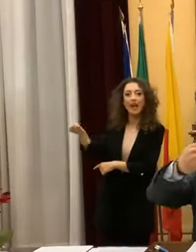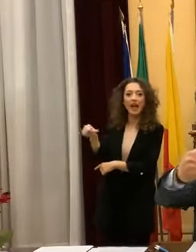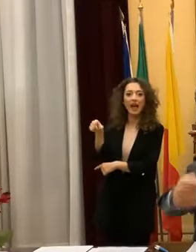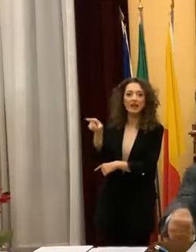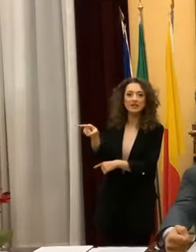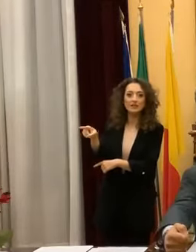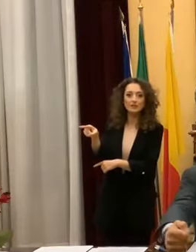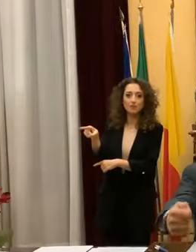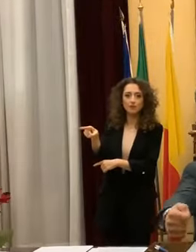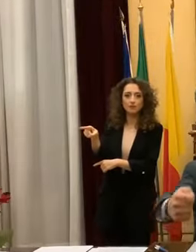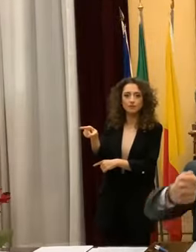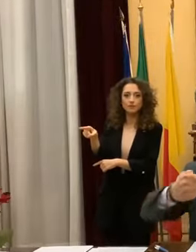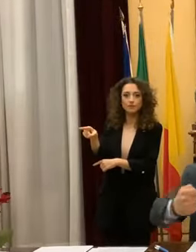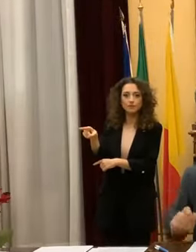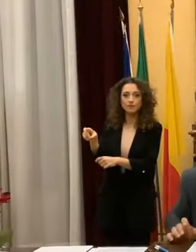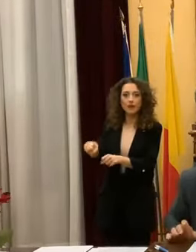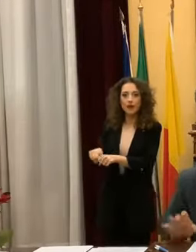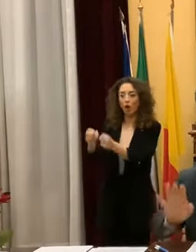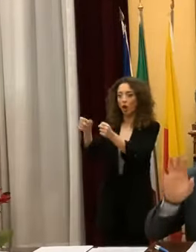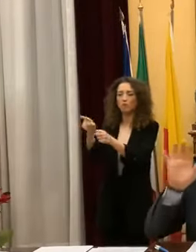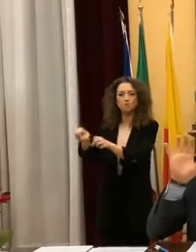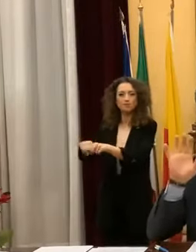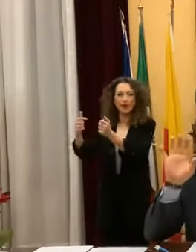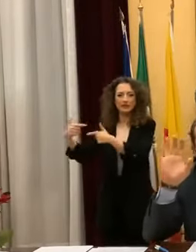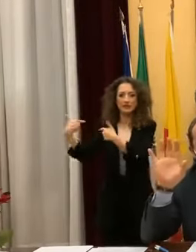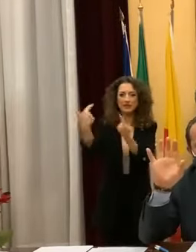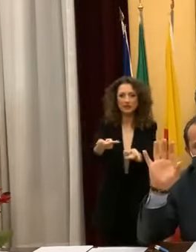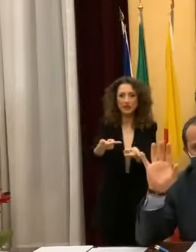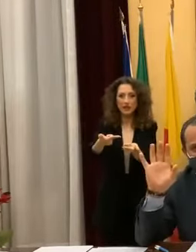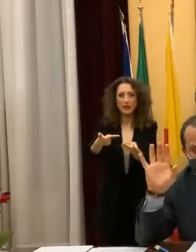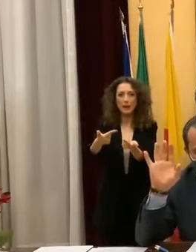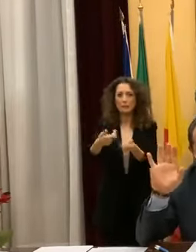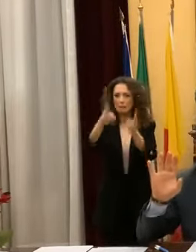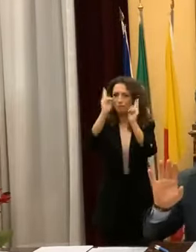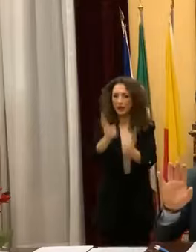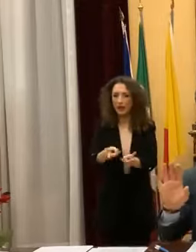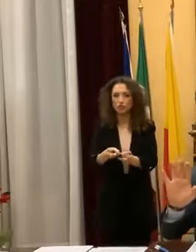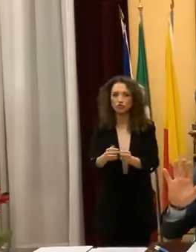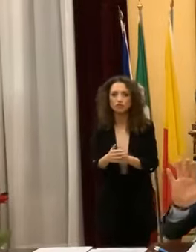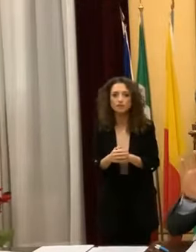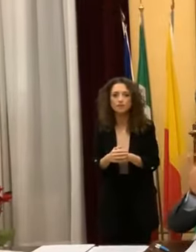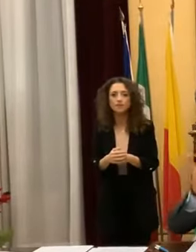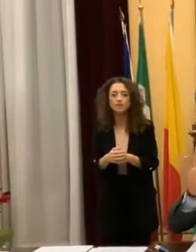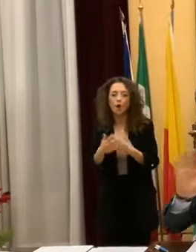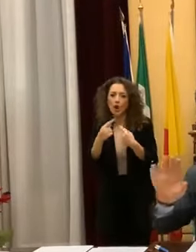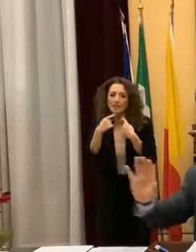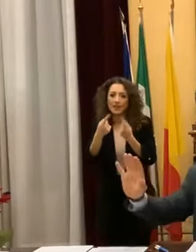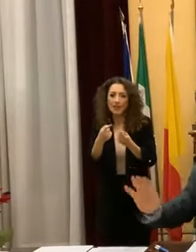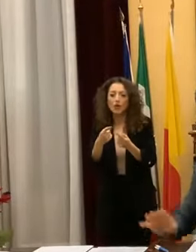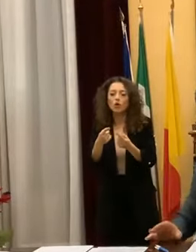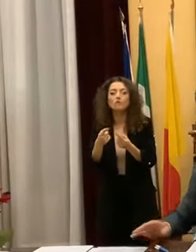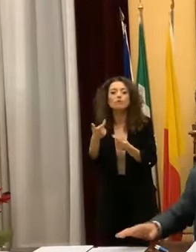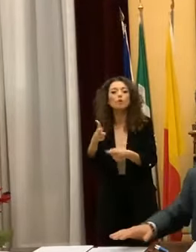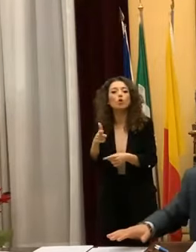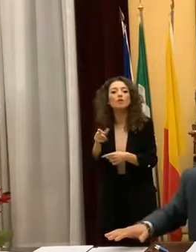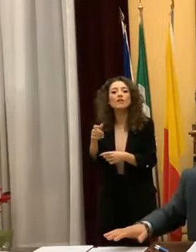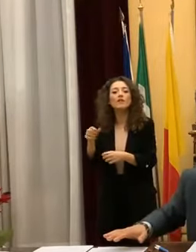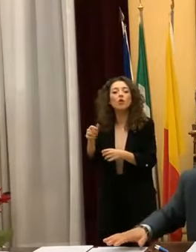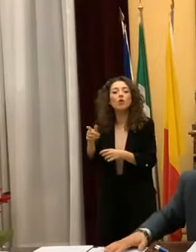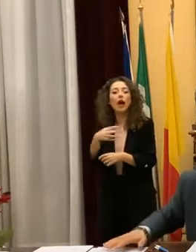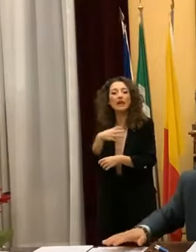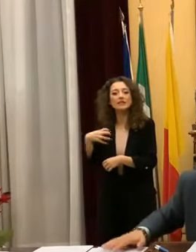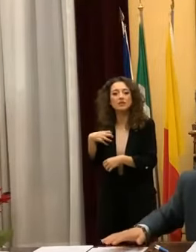hanno corretto immediatamente il tiro? Perché l'omissione dov'è dell'assessore? E qui, e ora anche vedete le date ci aiutano,